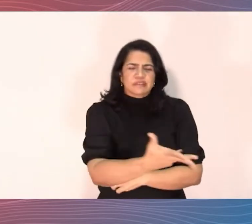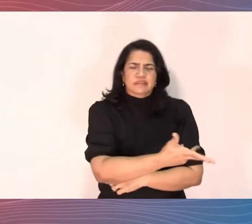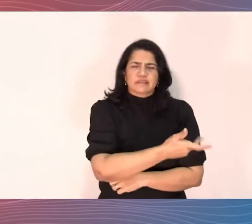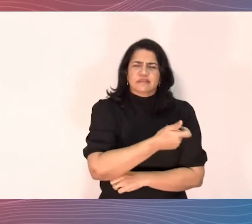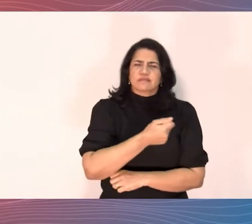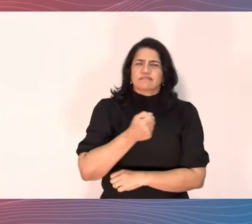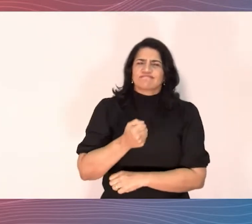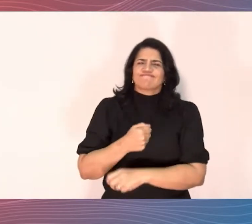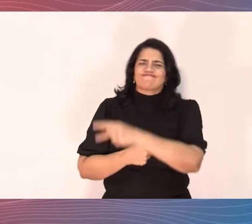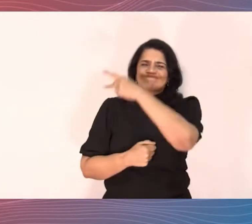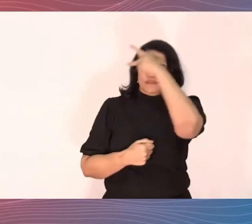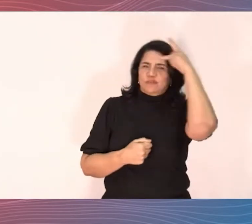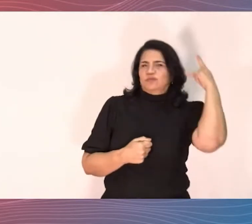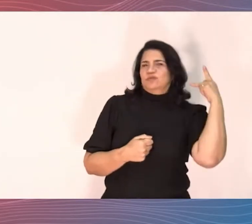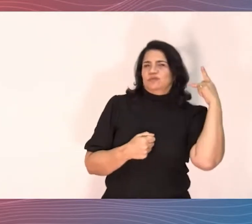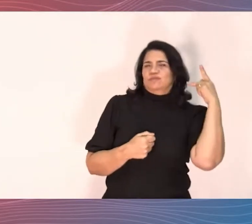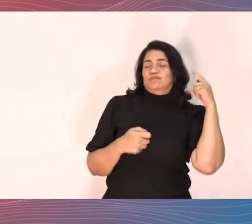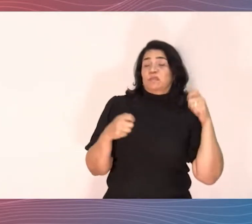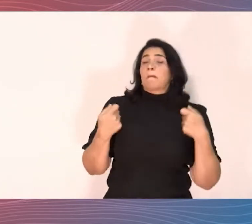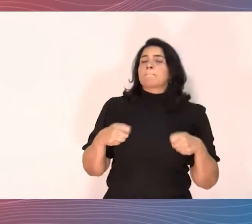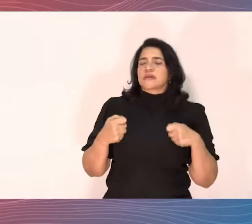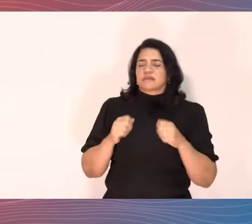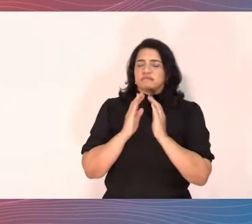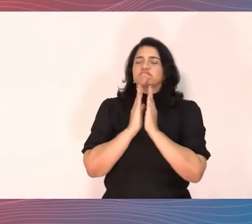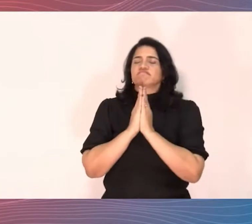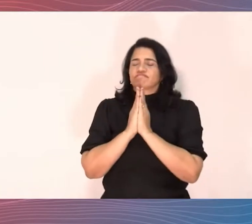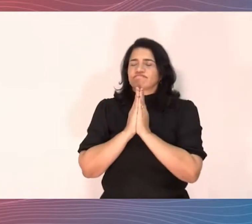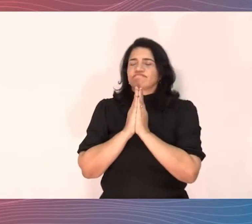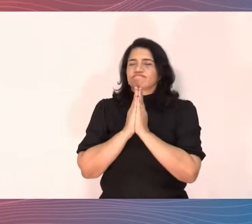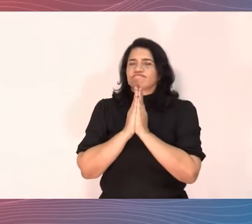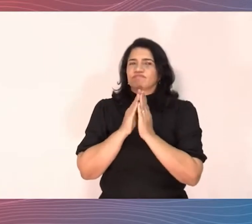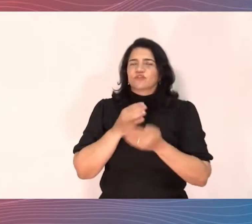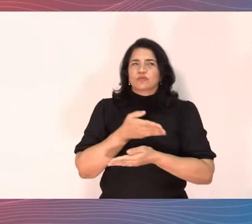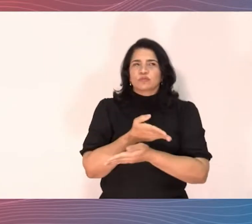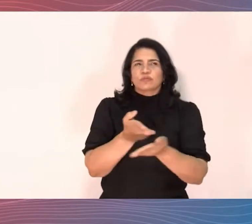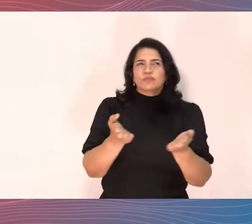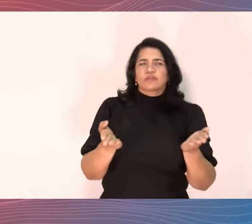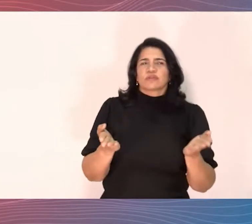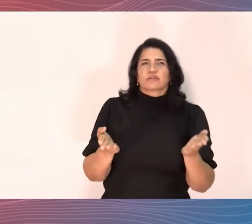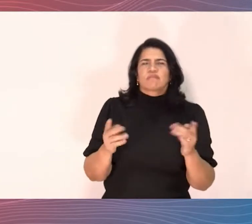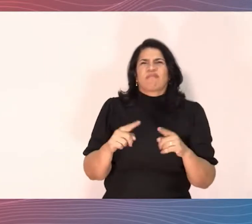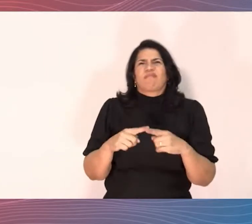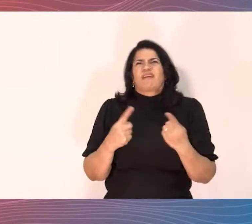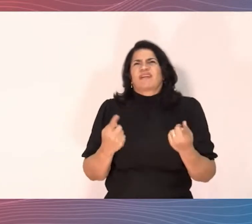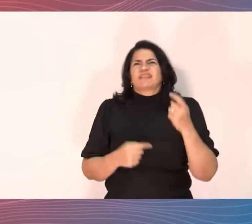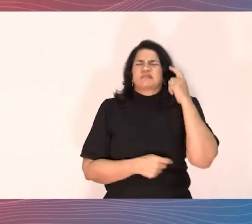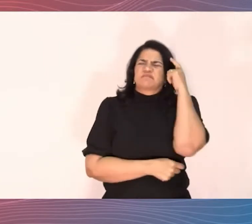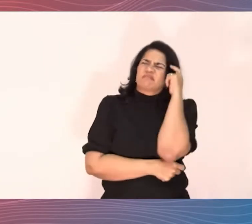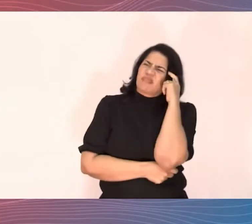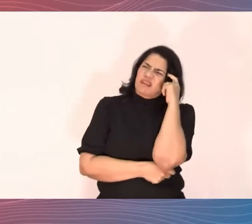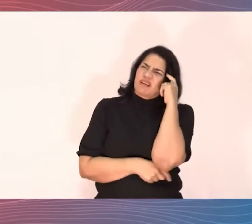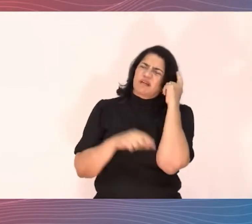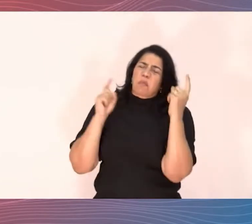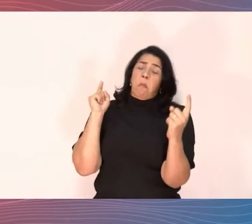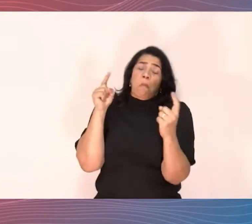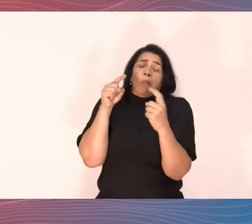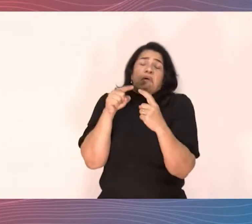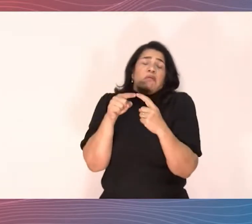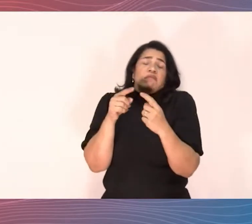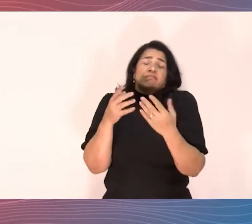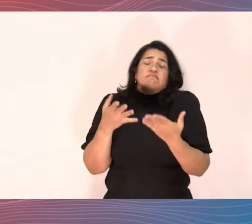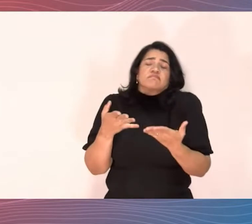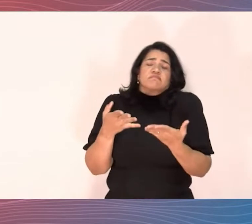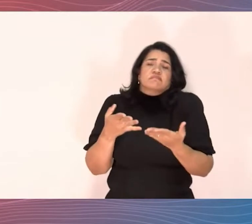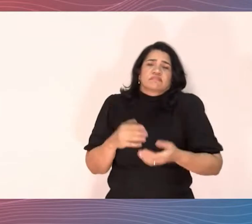Devemos orar por essas pessoas. Mas orar para quê? Vamos lá, vamos continuar. Para